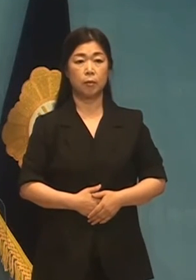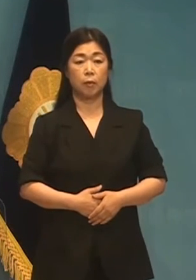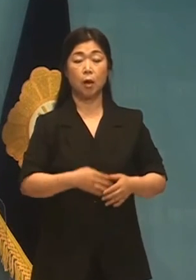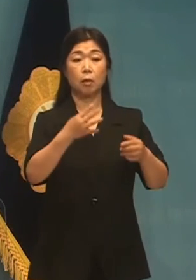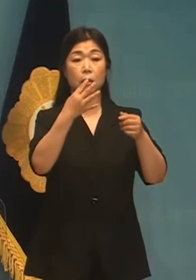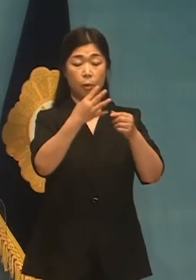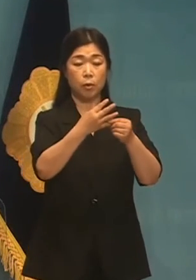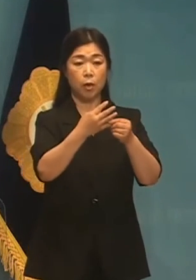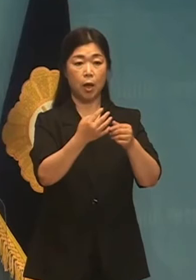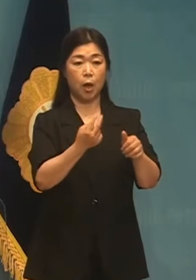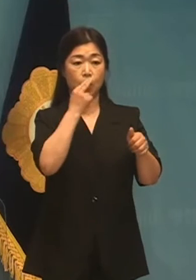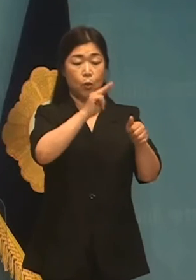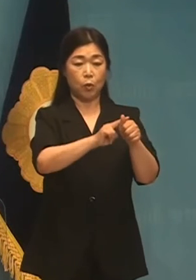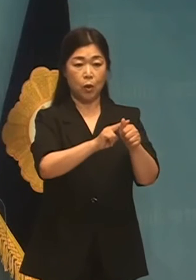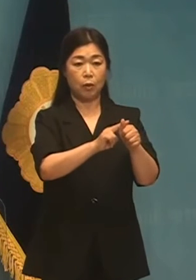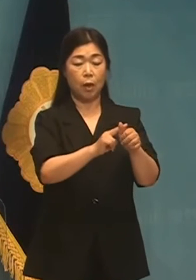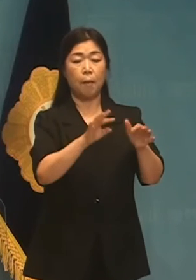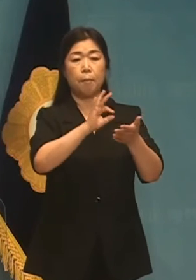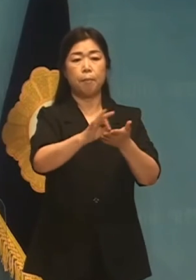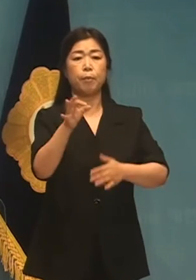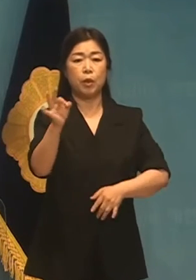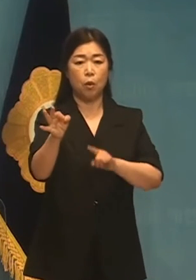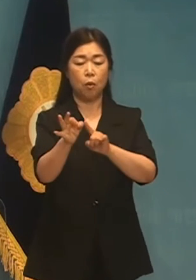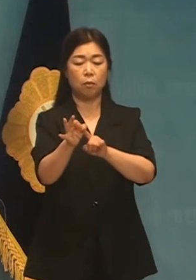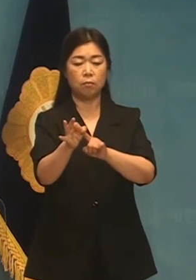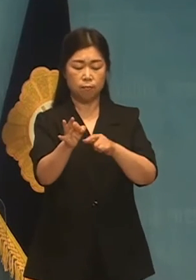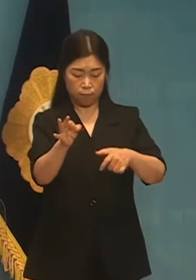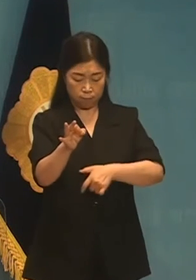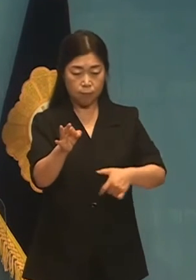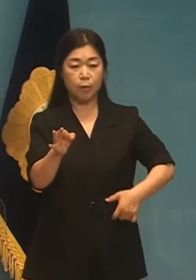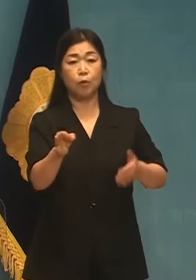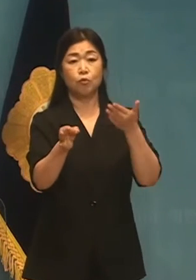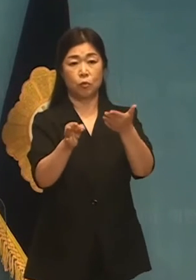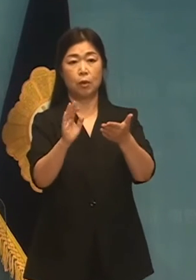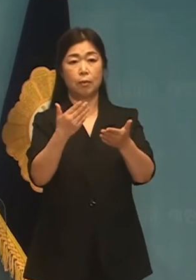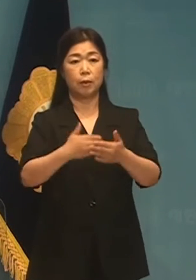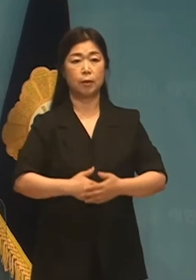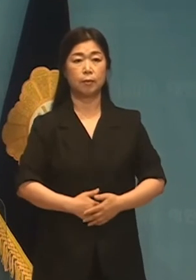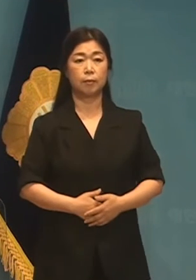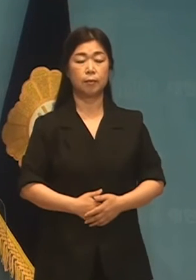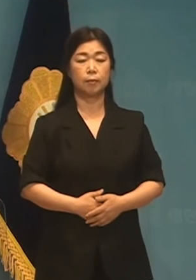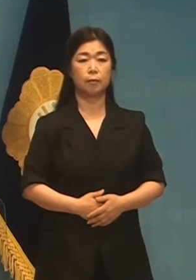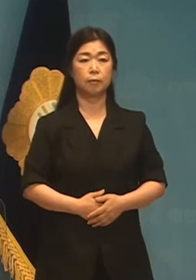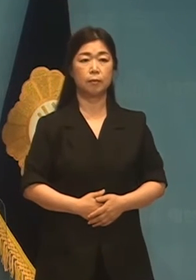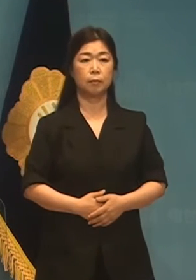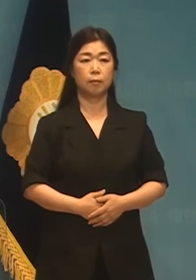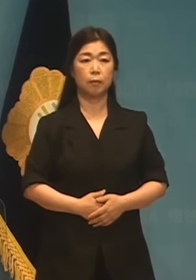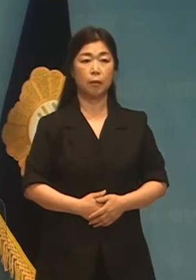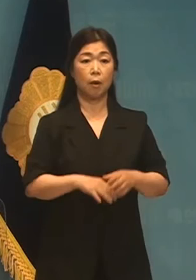네 번째, 도전 비용을 과감히 지불하는 대한민국을 만들겠습니다.